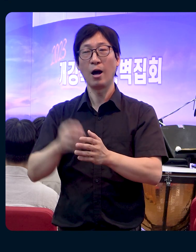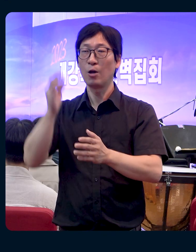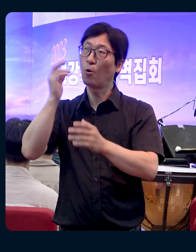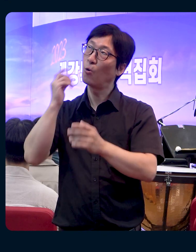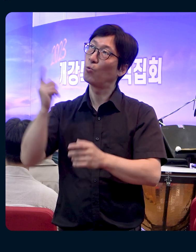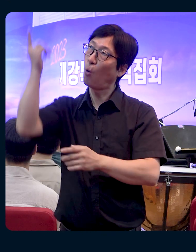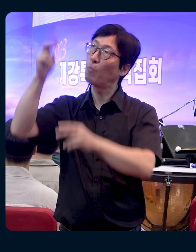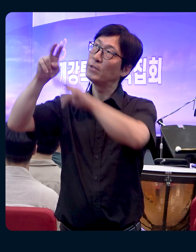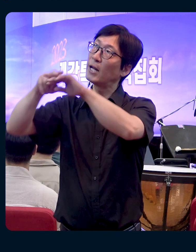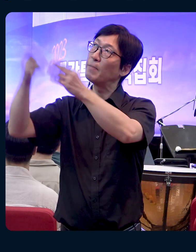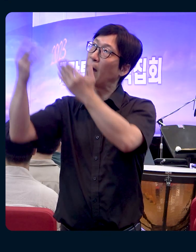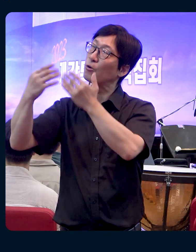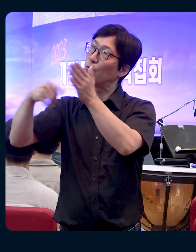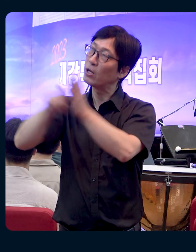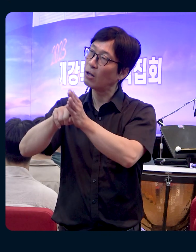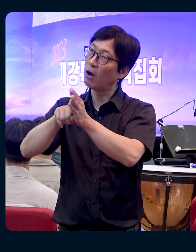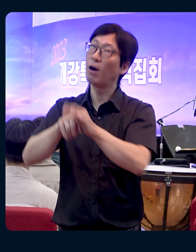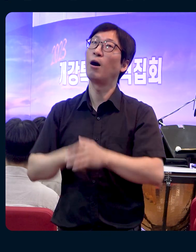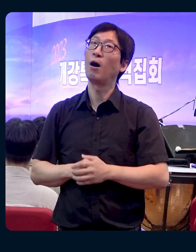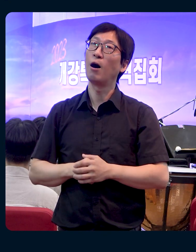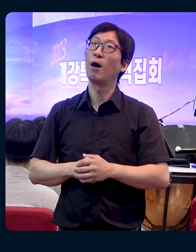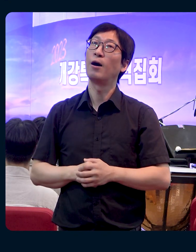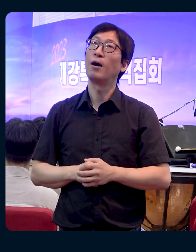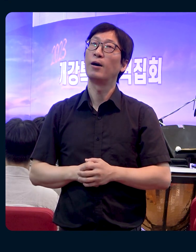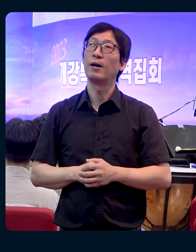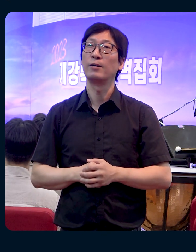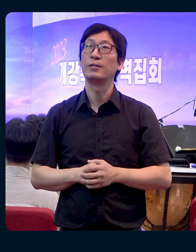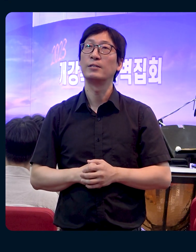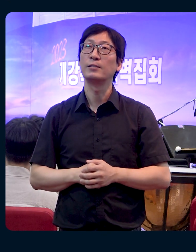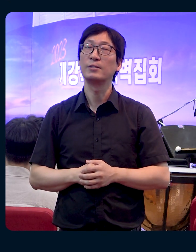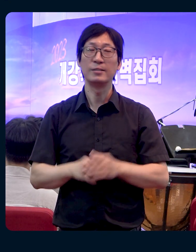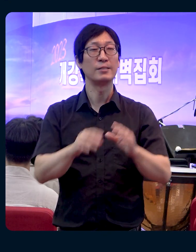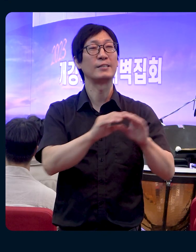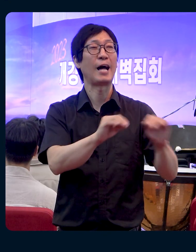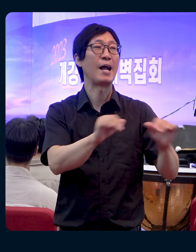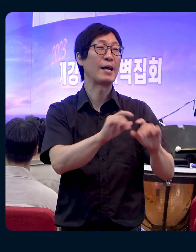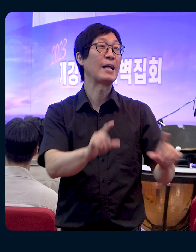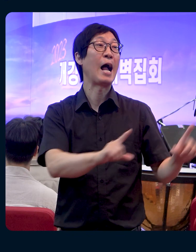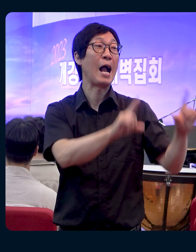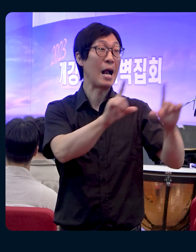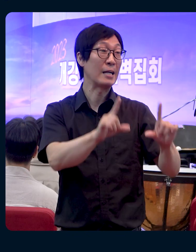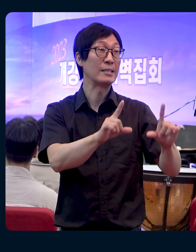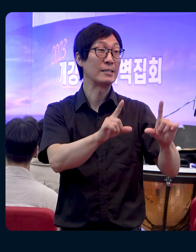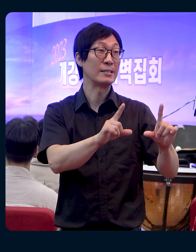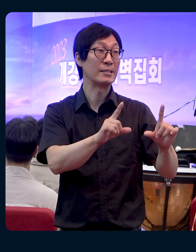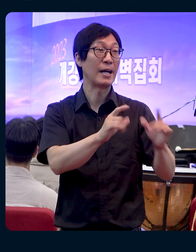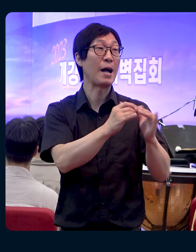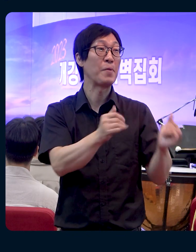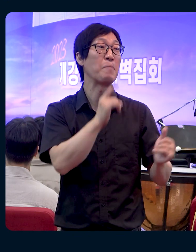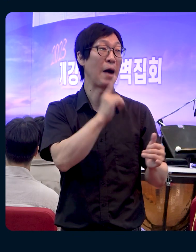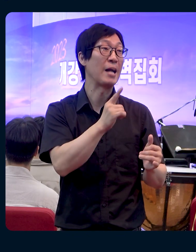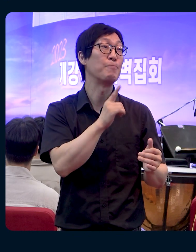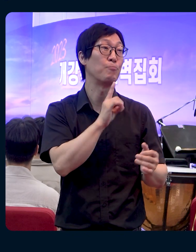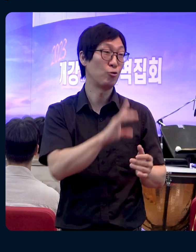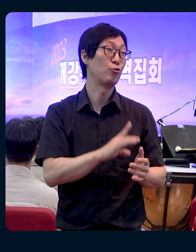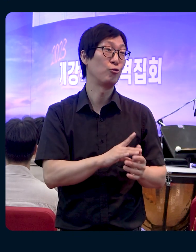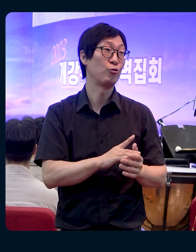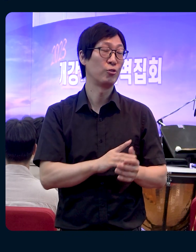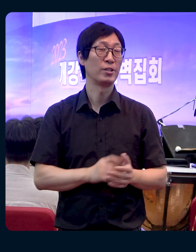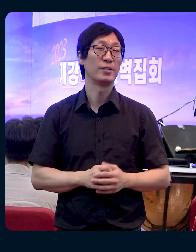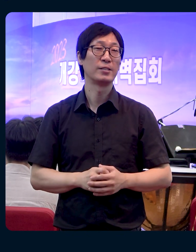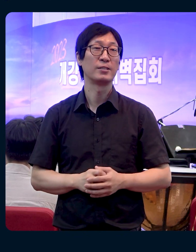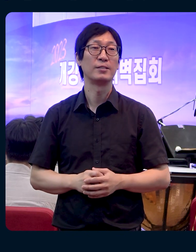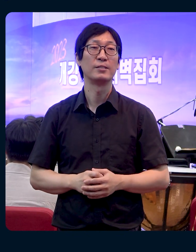얻는다든가 10고을 권세 이런 이야기는 그냥 이 땅의 표현으로 하는 것뿐이지 그걸 그대로 문자적으로 받을 수는